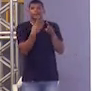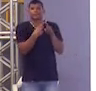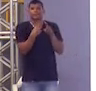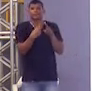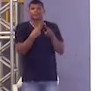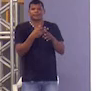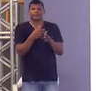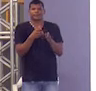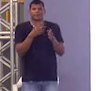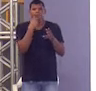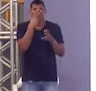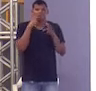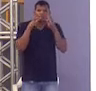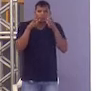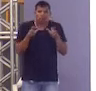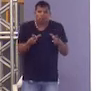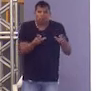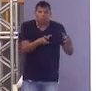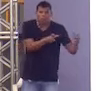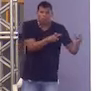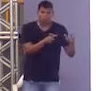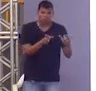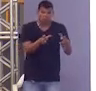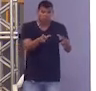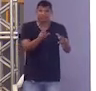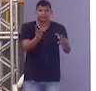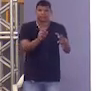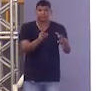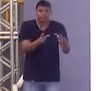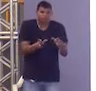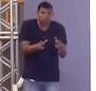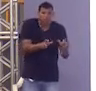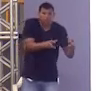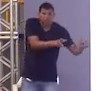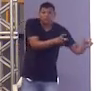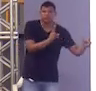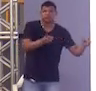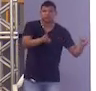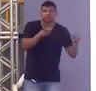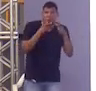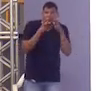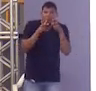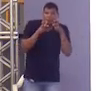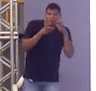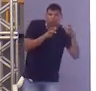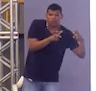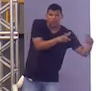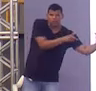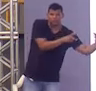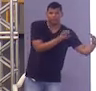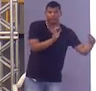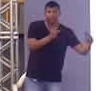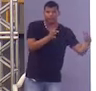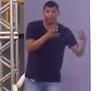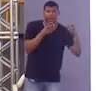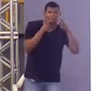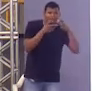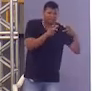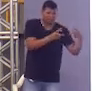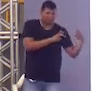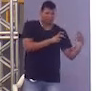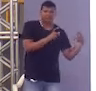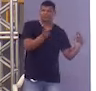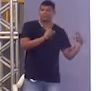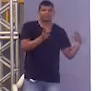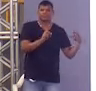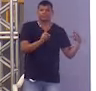ele anda de lado, né, ó? O caranguejo, ele nem anda para frente e ele nem anda para trás. Ele tá aqui com o corpo dele,